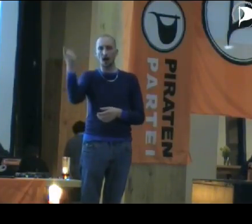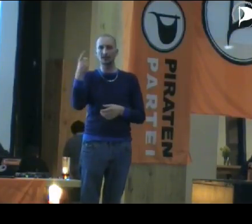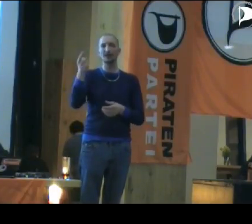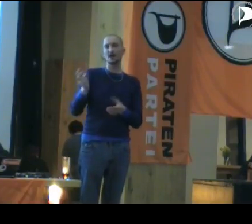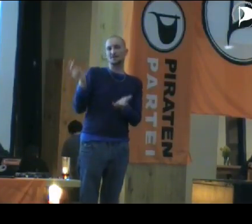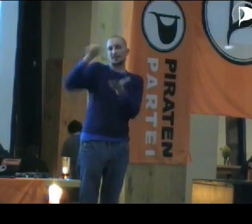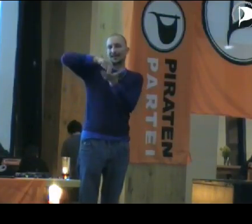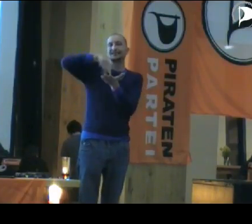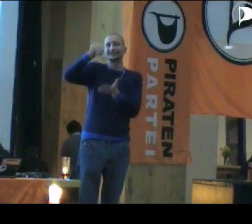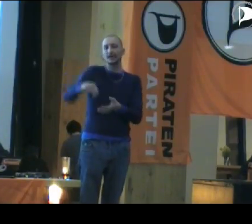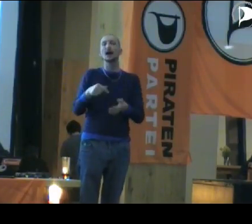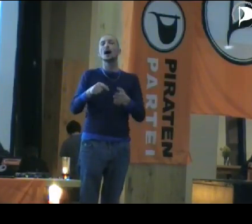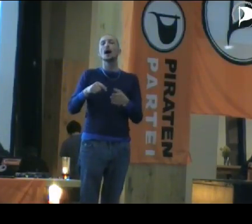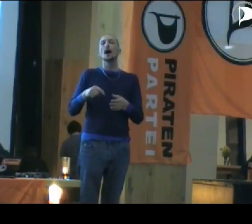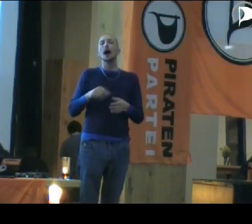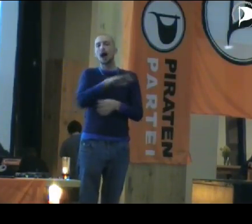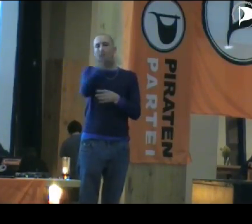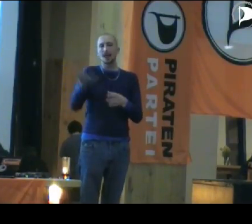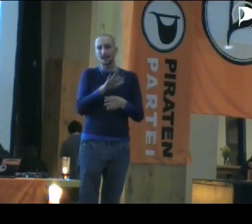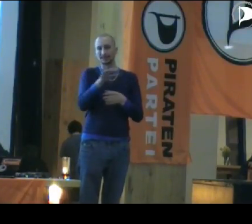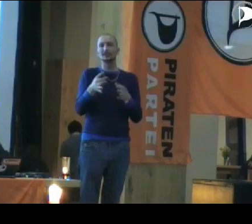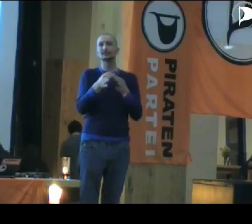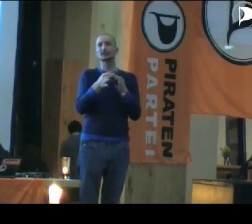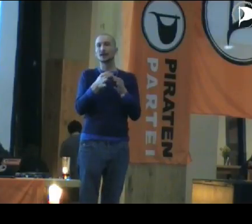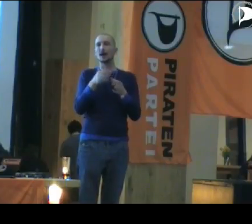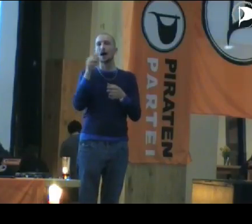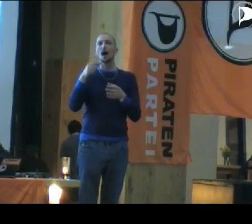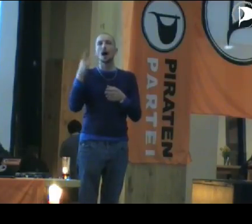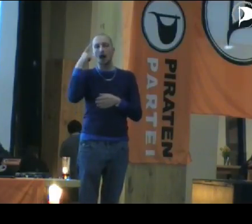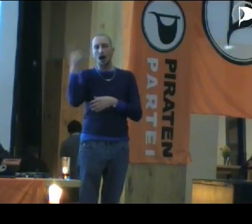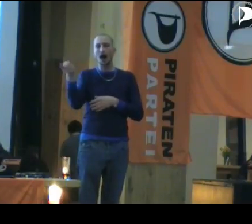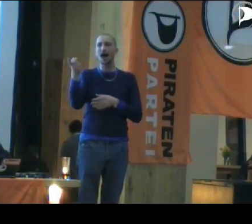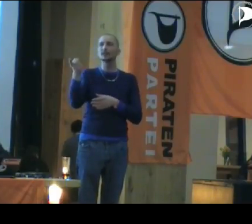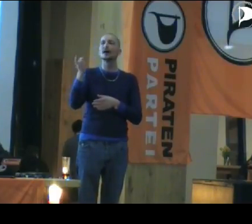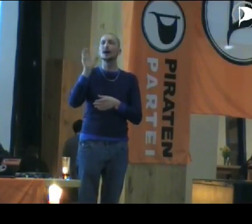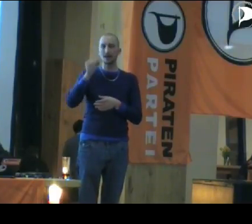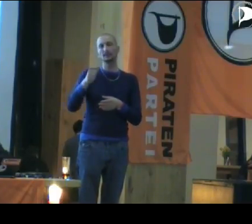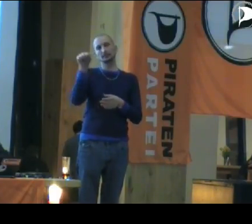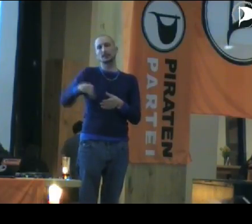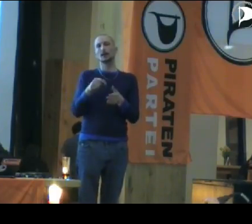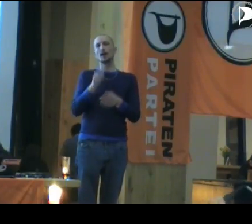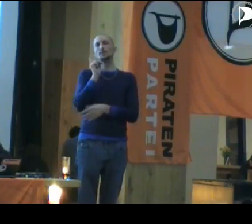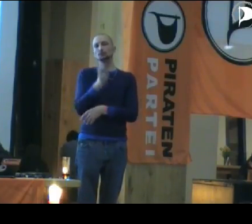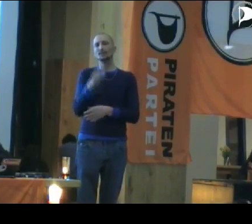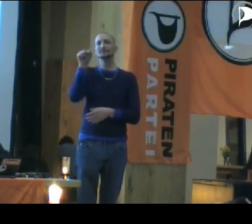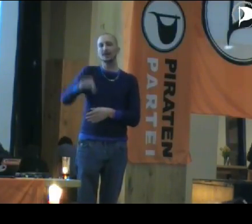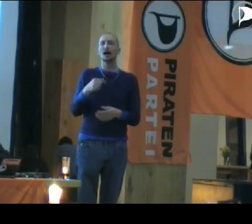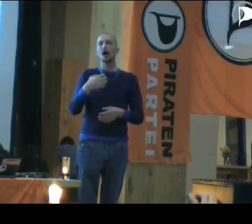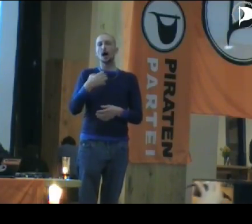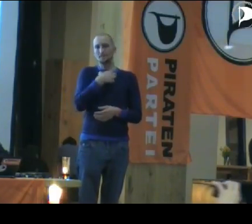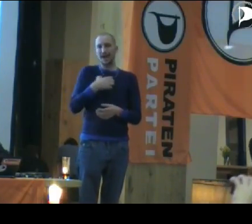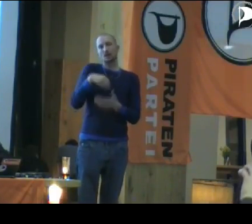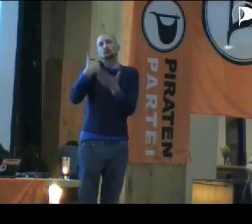der landesvorstand der beschluss festlegen das heißt ihr müsst die hier nicht wenn wir haben in bayern so gemacht einfach